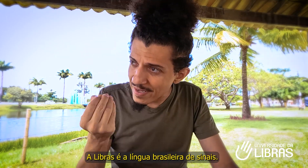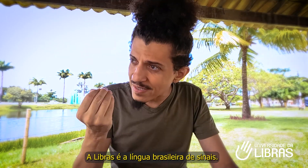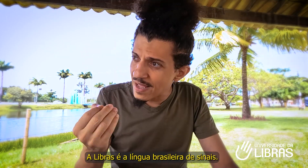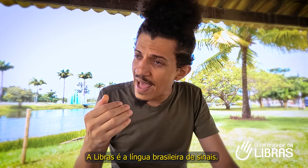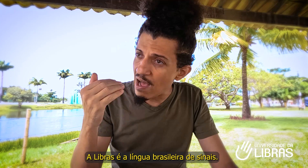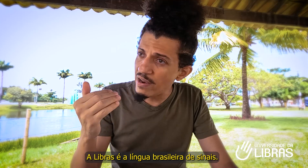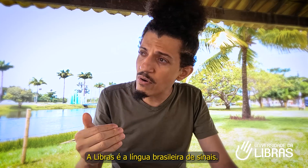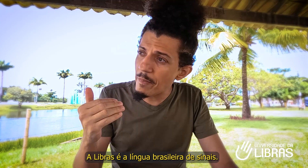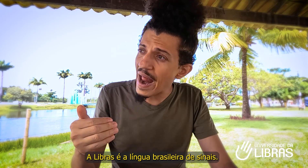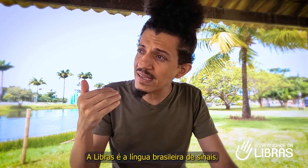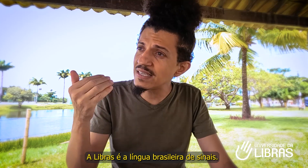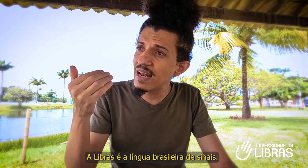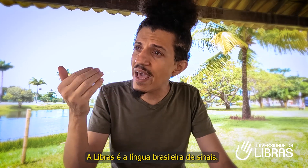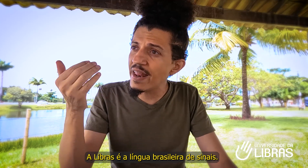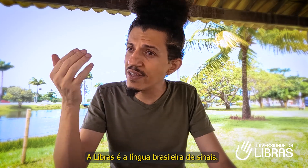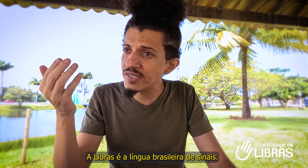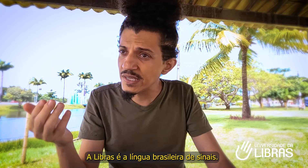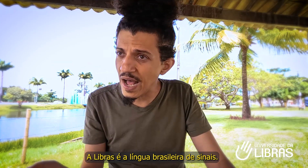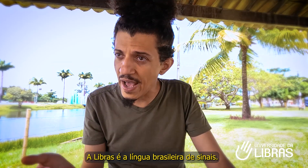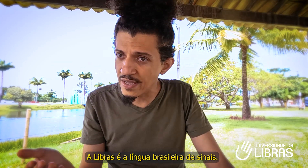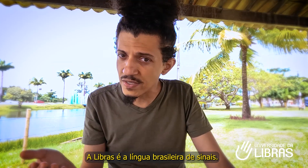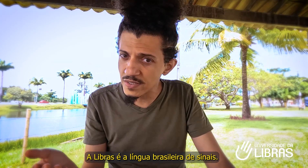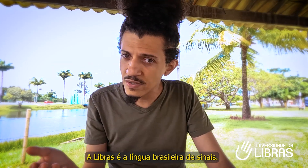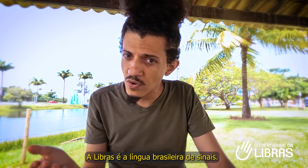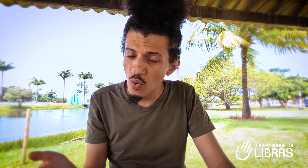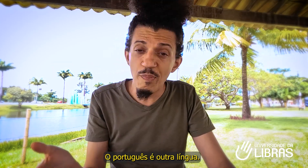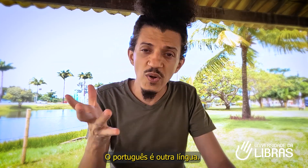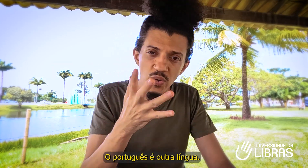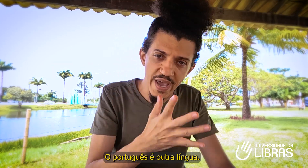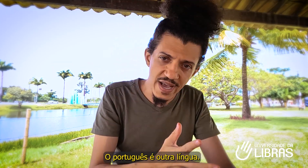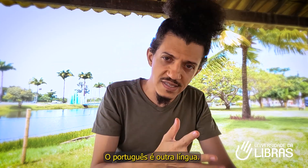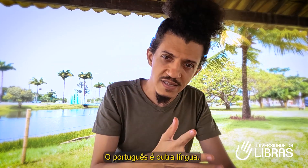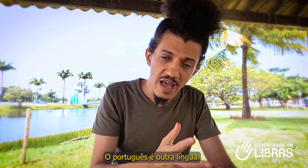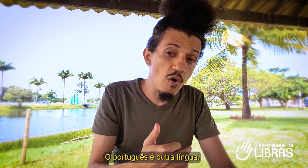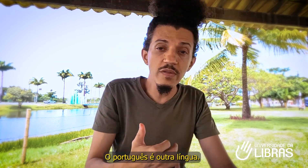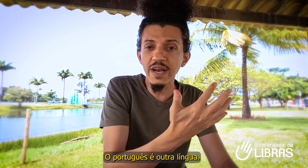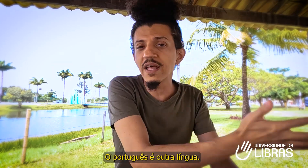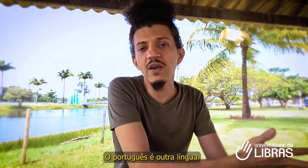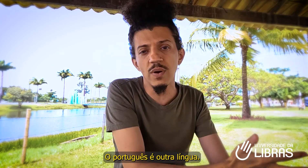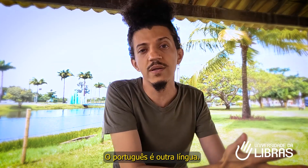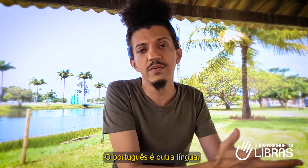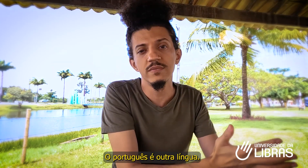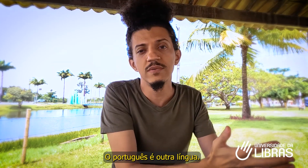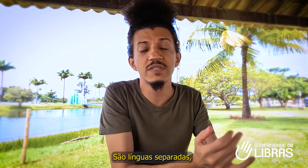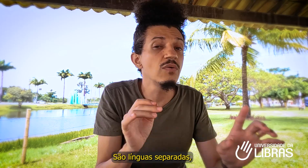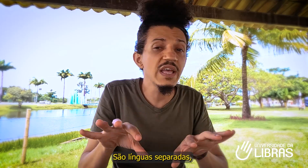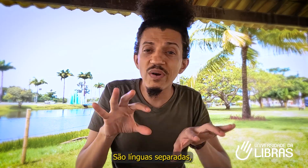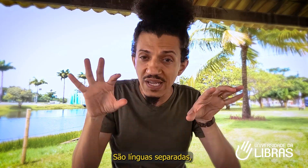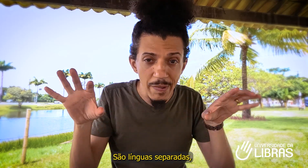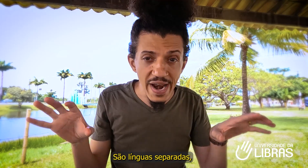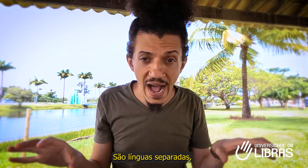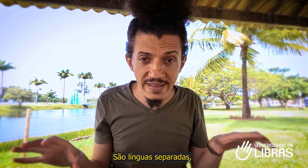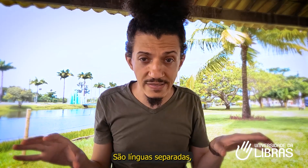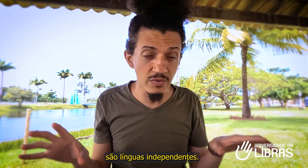Libras é a língua brasileira de sinais. O português é outra língua. São línguas separadas, são